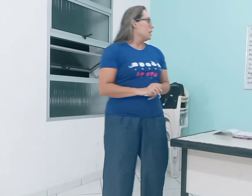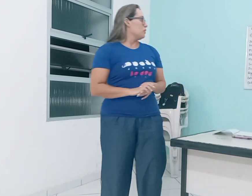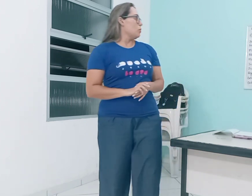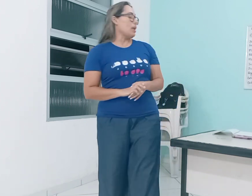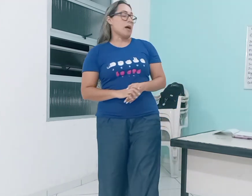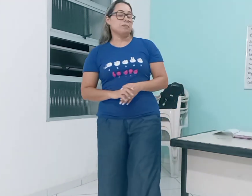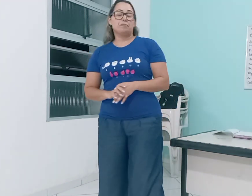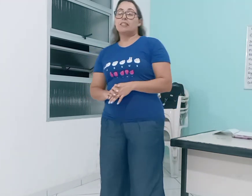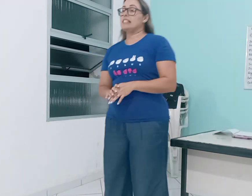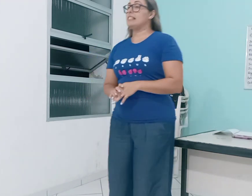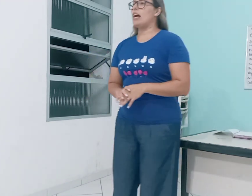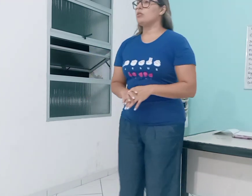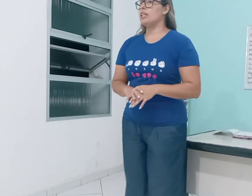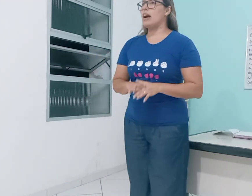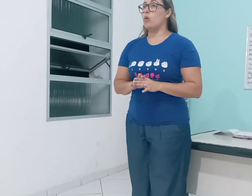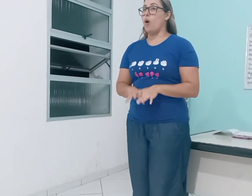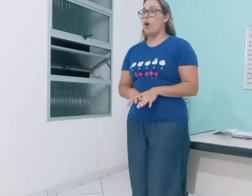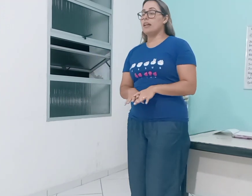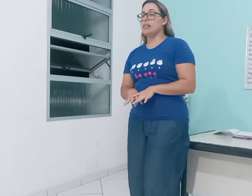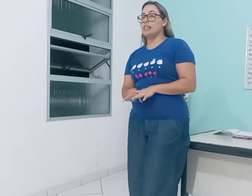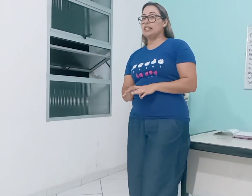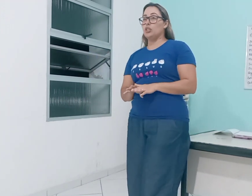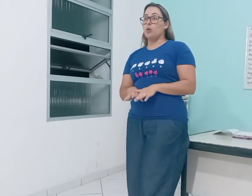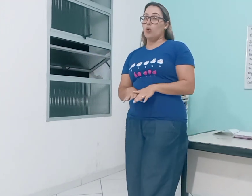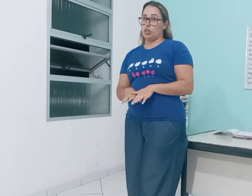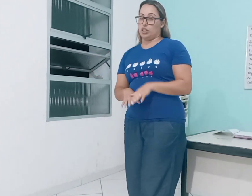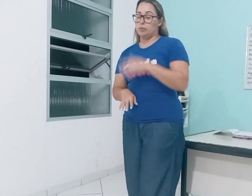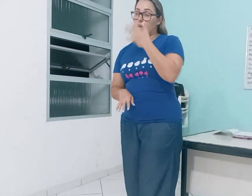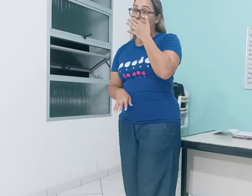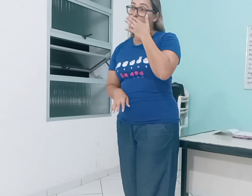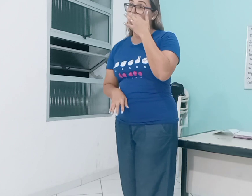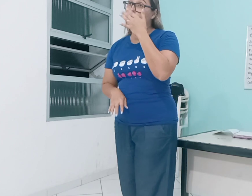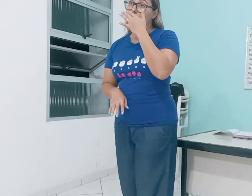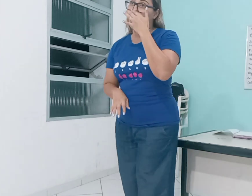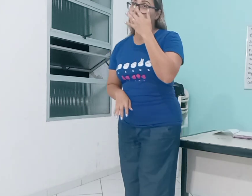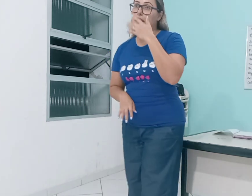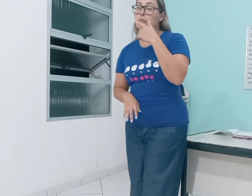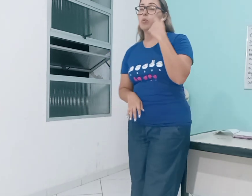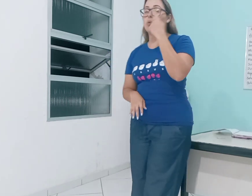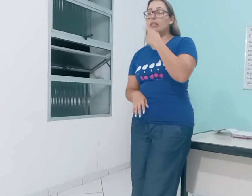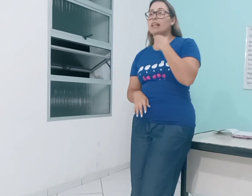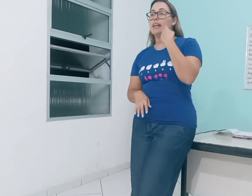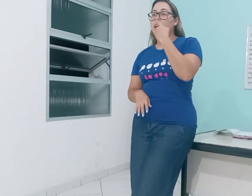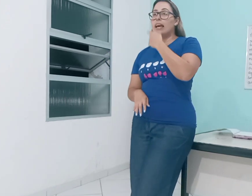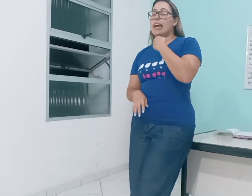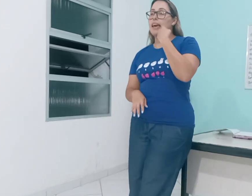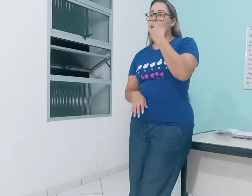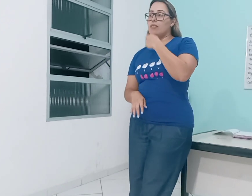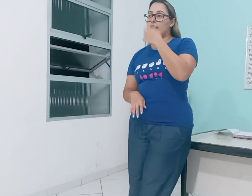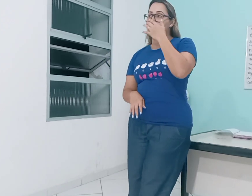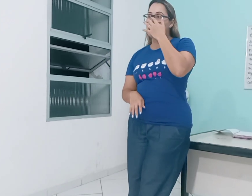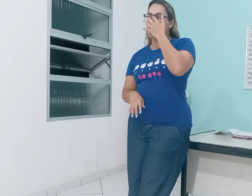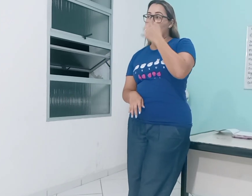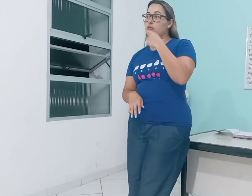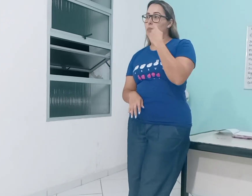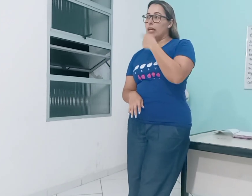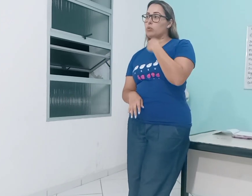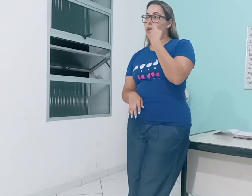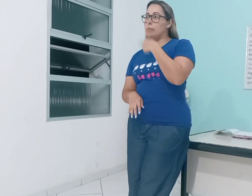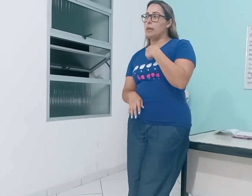Vamos lá. Sinal de agora e de hoje. É igual. O que muda vai ser o movimento labial